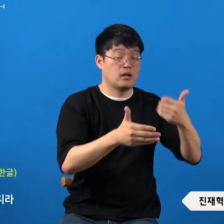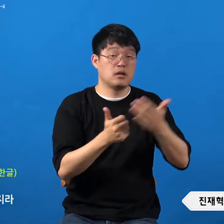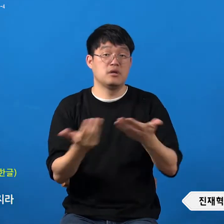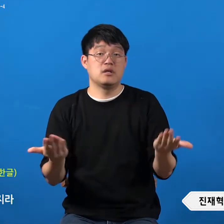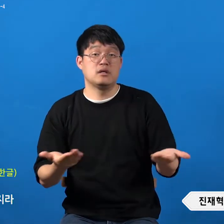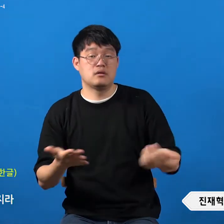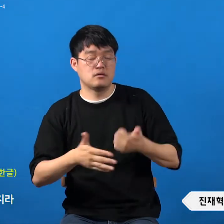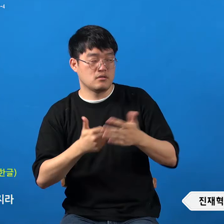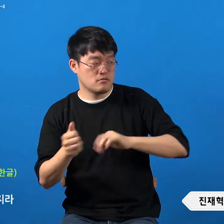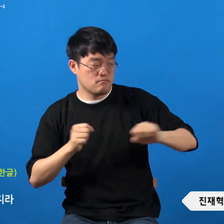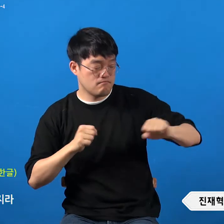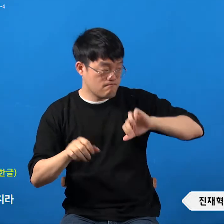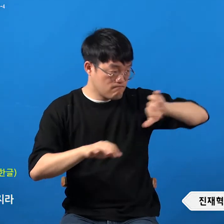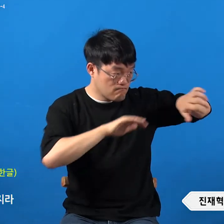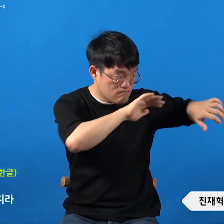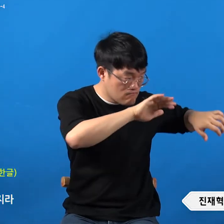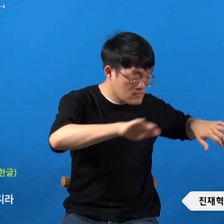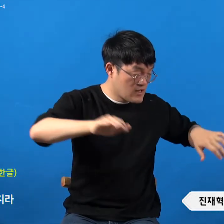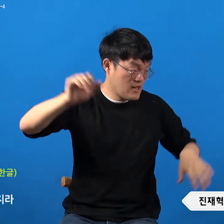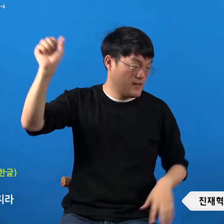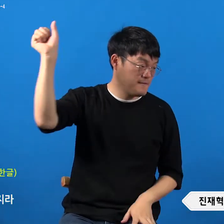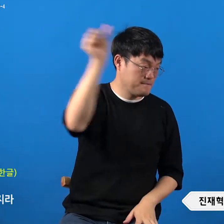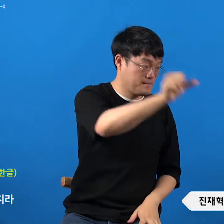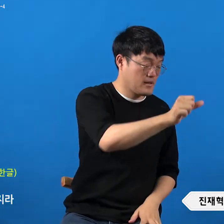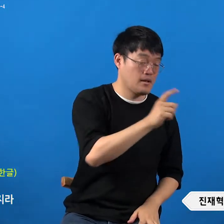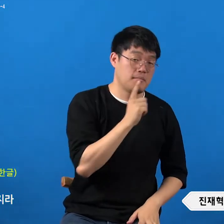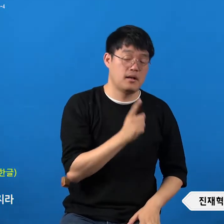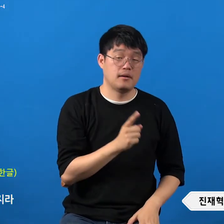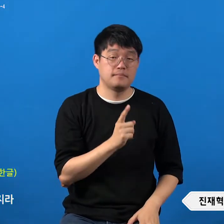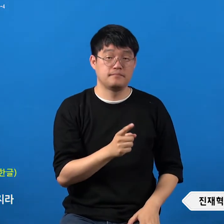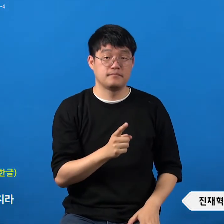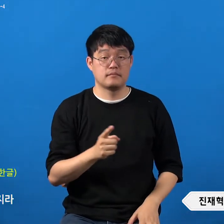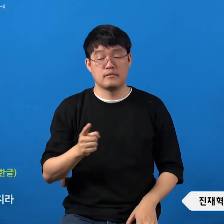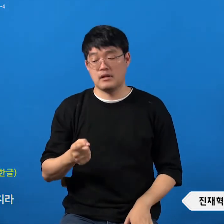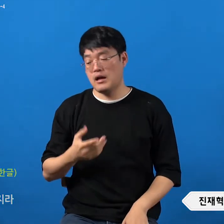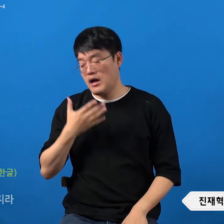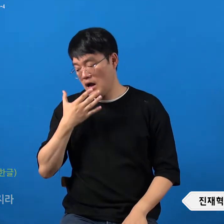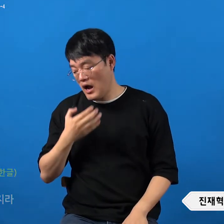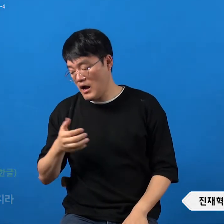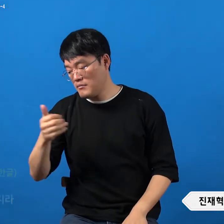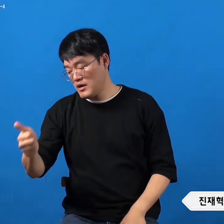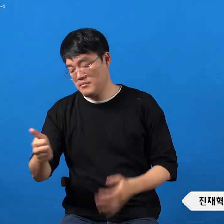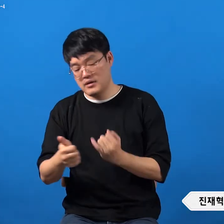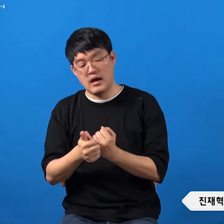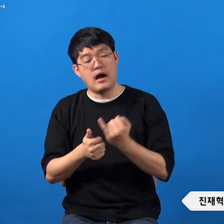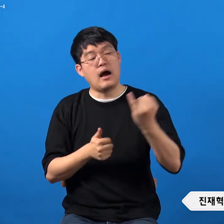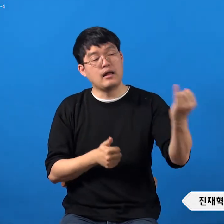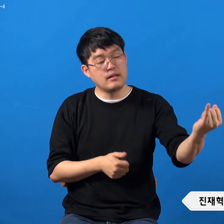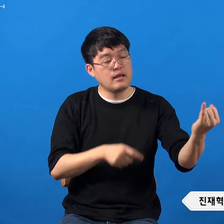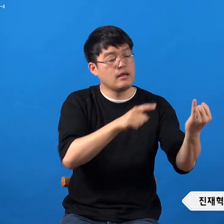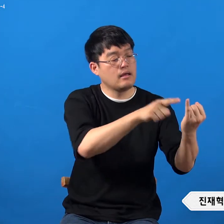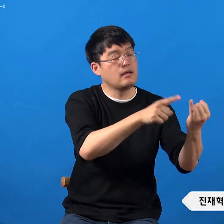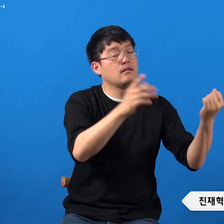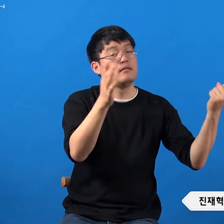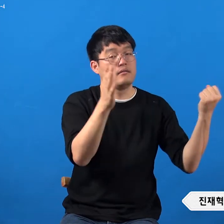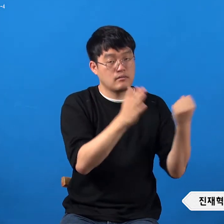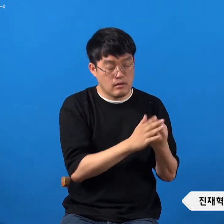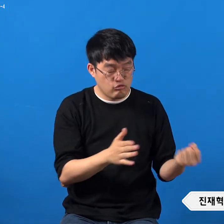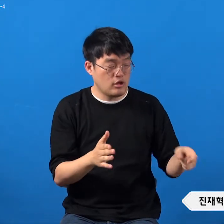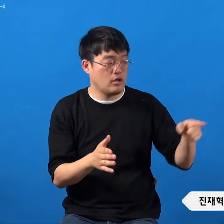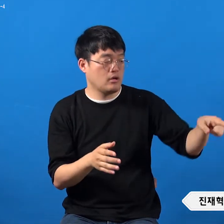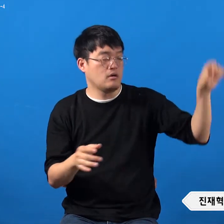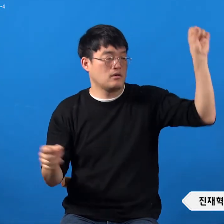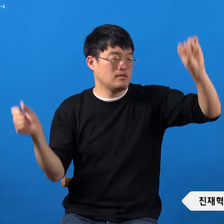역사하십니다. 하나님이 개입하십니다. 그런데 오늘 말씀을 보니까 아브라함의 아내 사라의